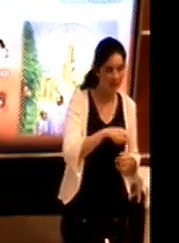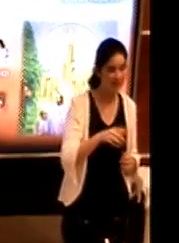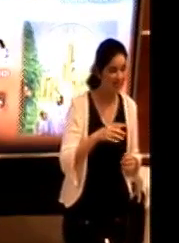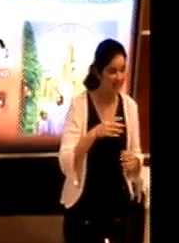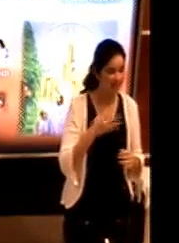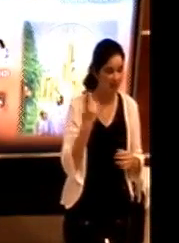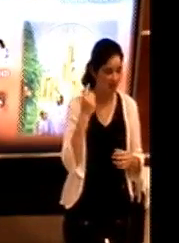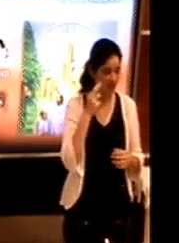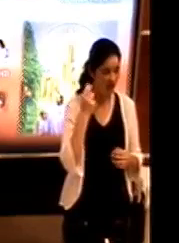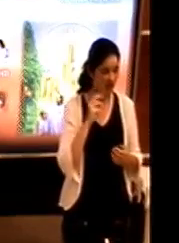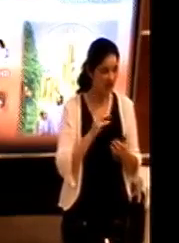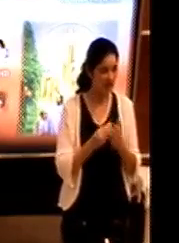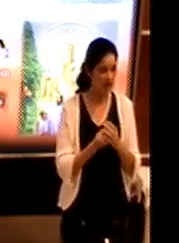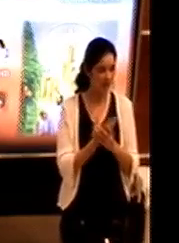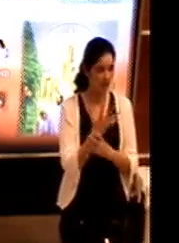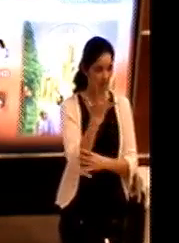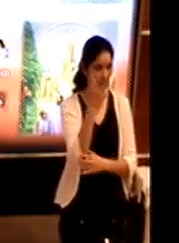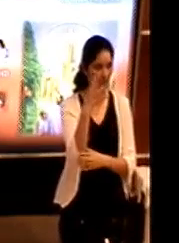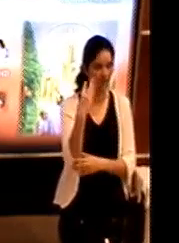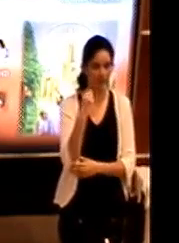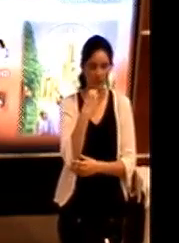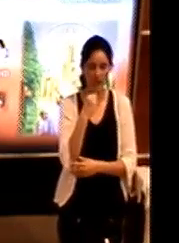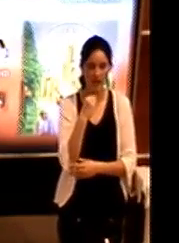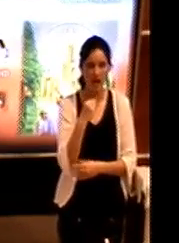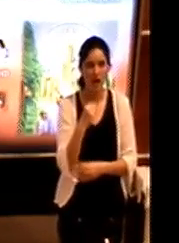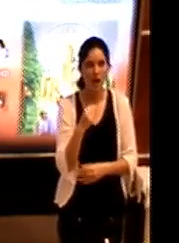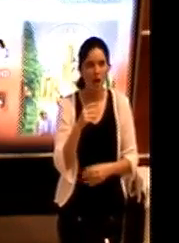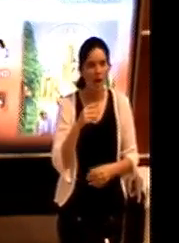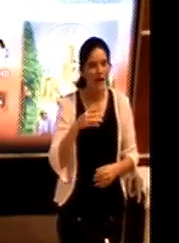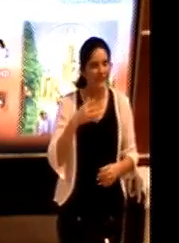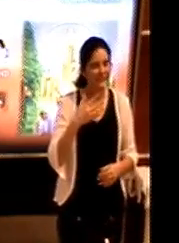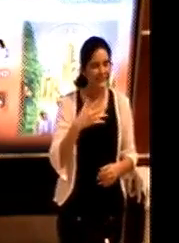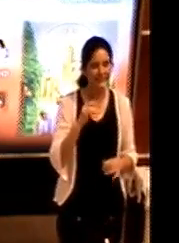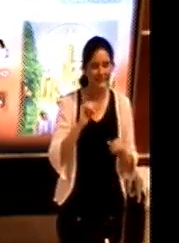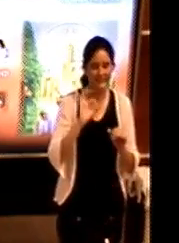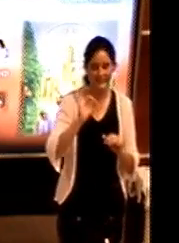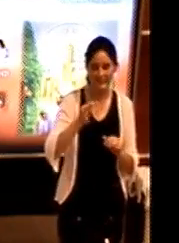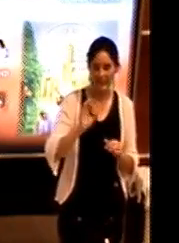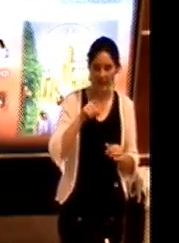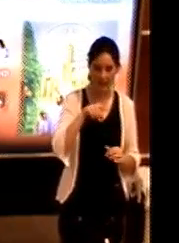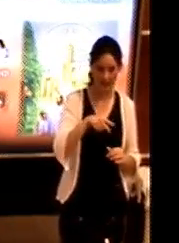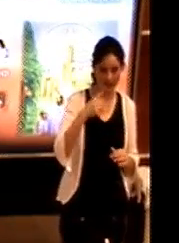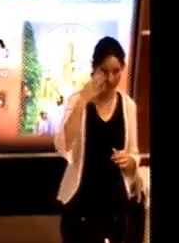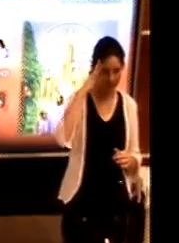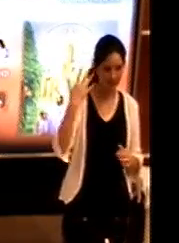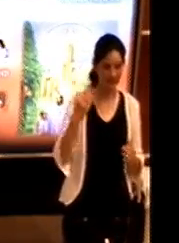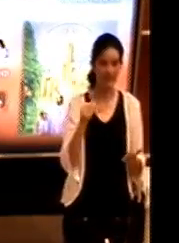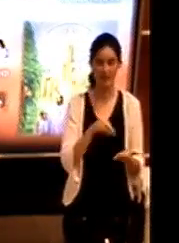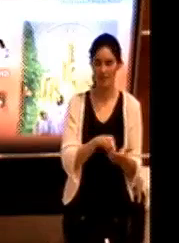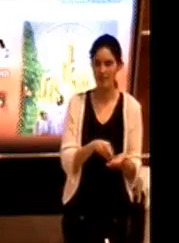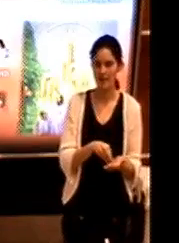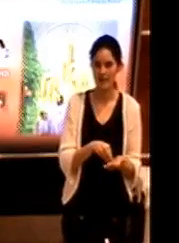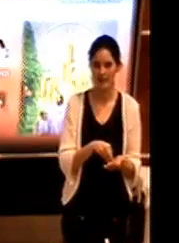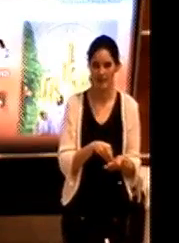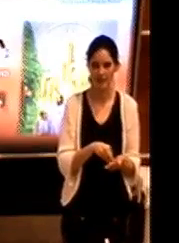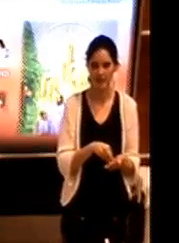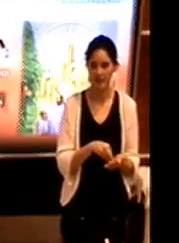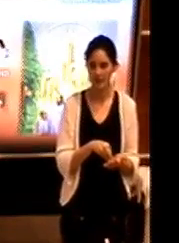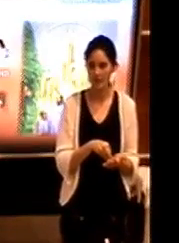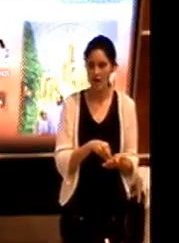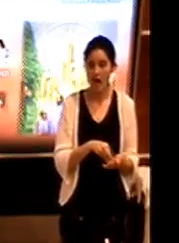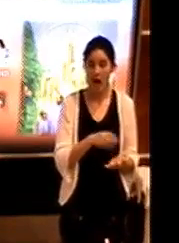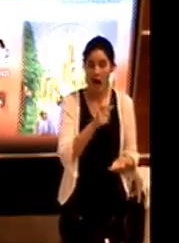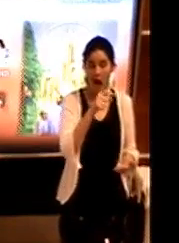del árbol, vas a ser más inteligente que antes. Igual que ahora, hermanos, hay quienes que creen que por transgredir el